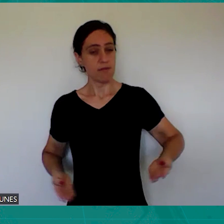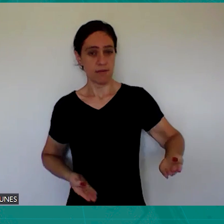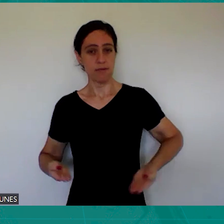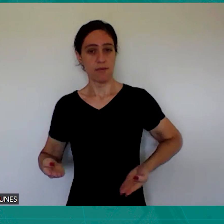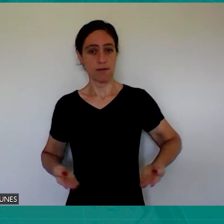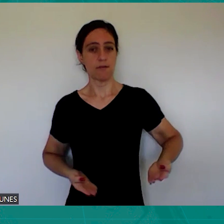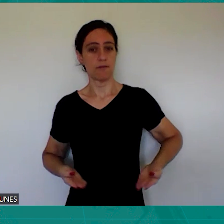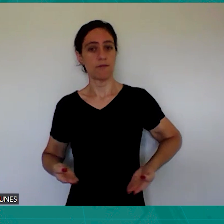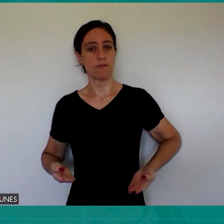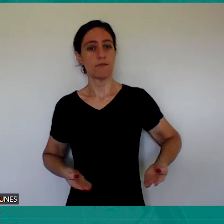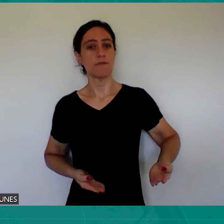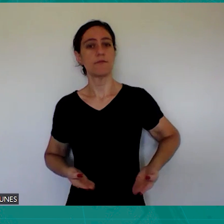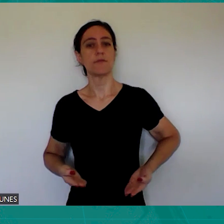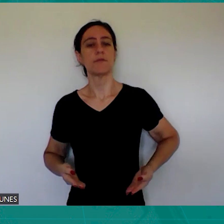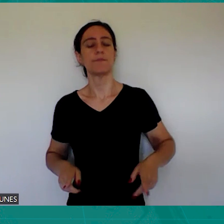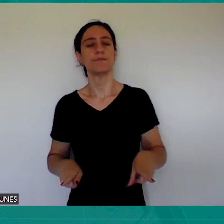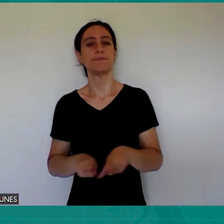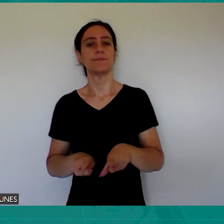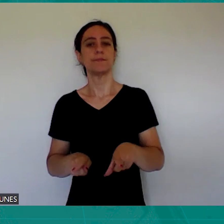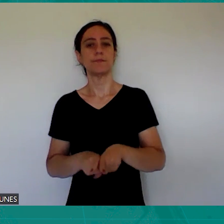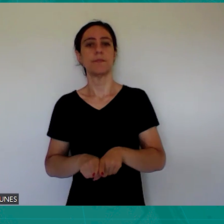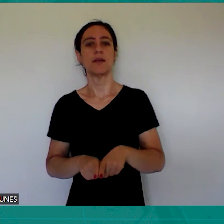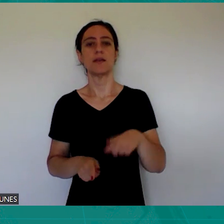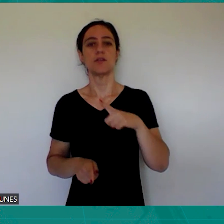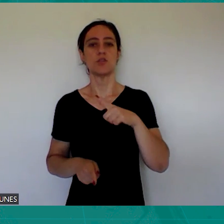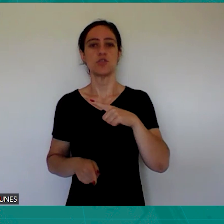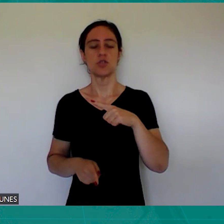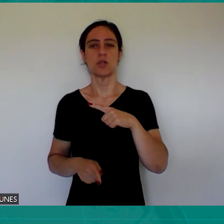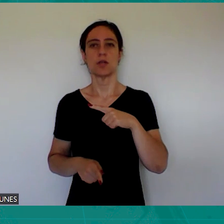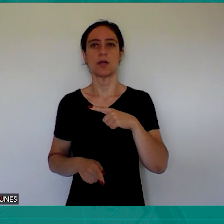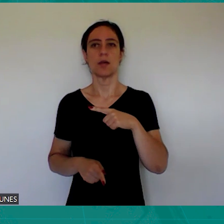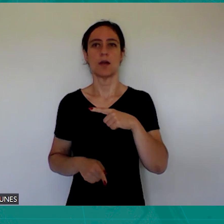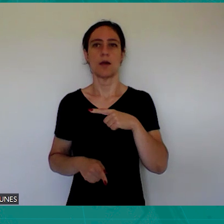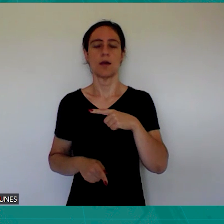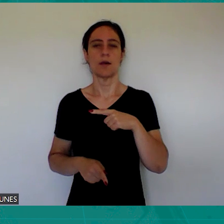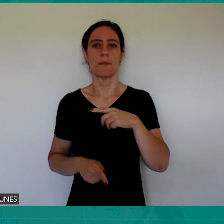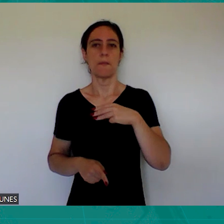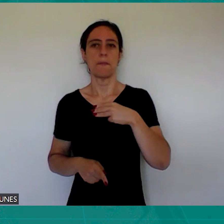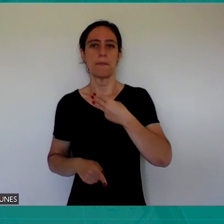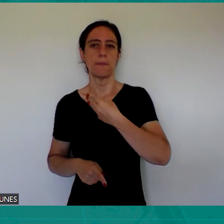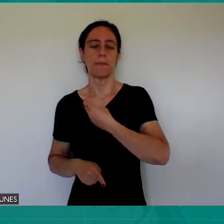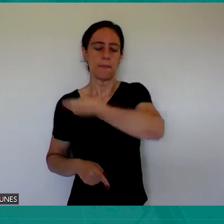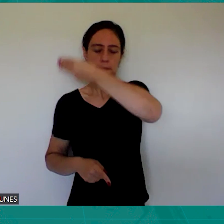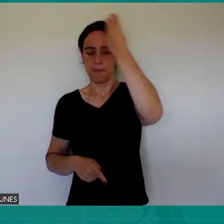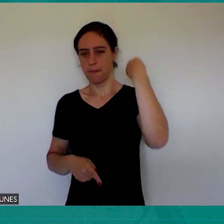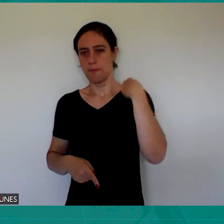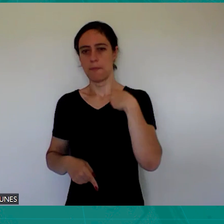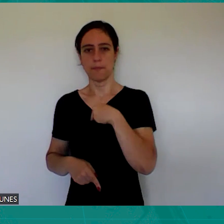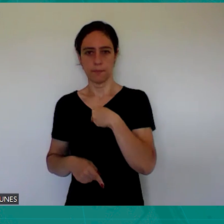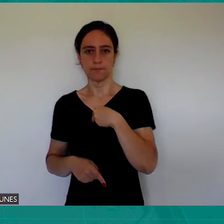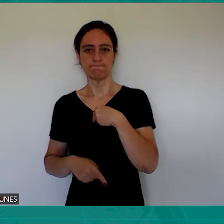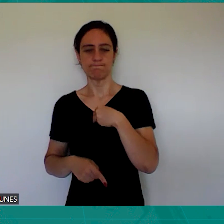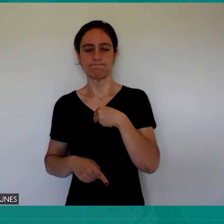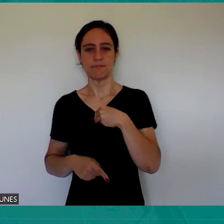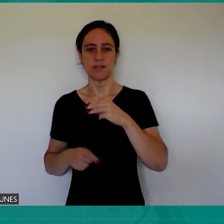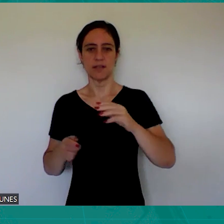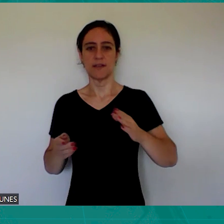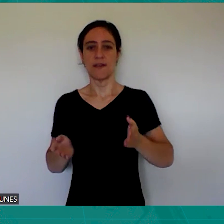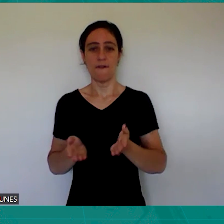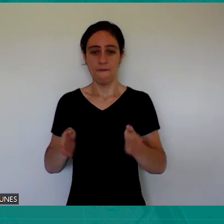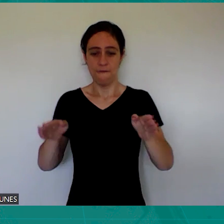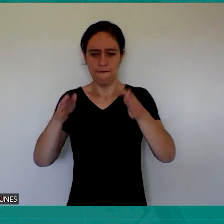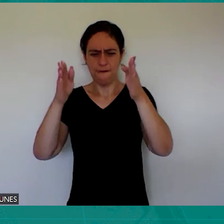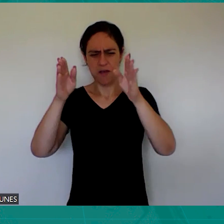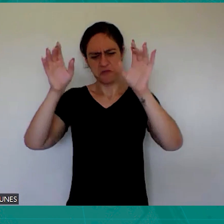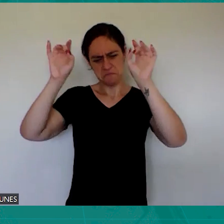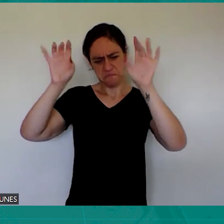também estava ali Maria, que quebrou um vaso preciosíssimo, de altíssimo valor, quebrou